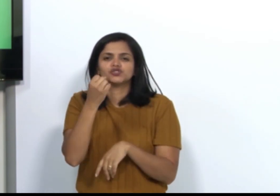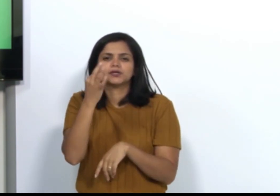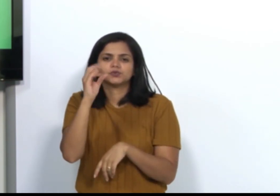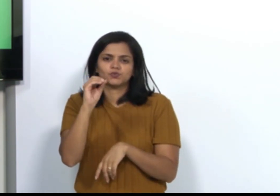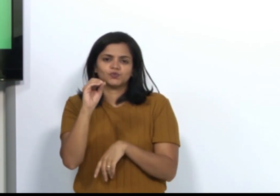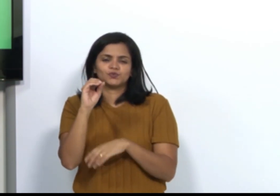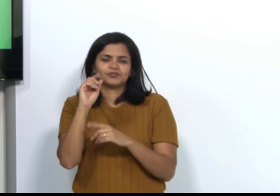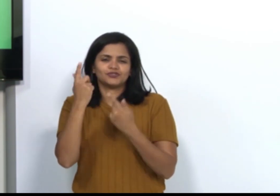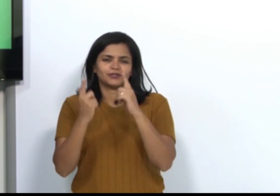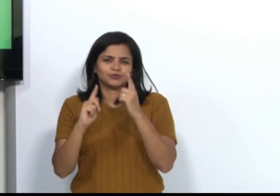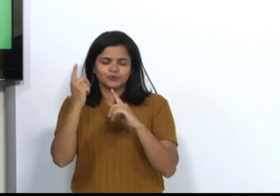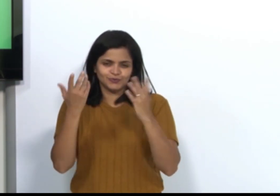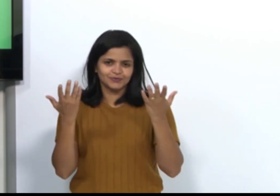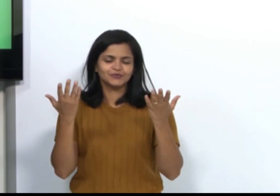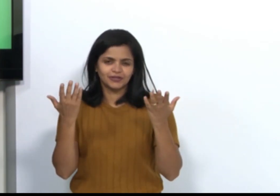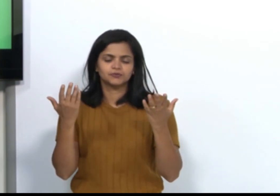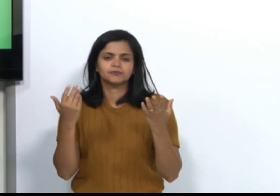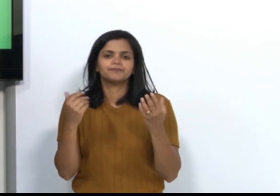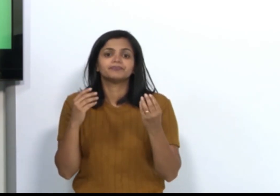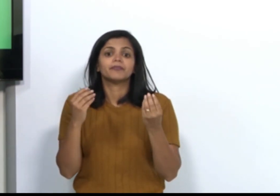é um gesto, não é?